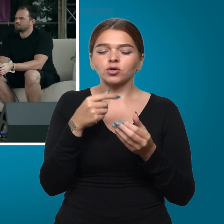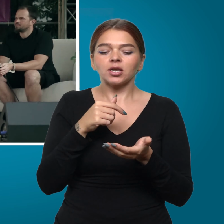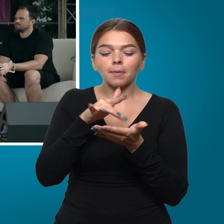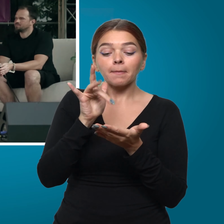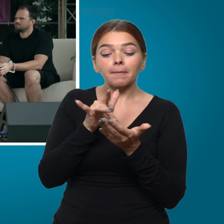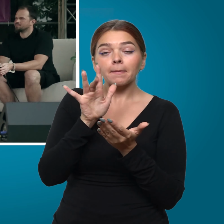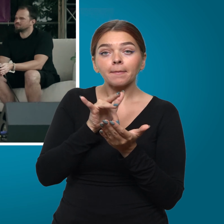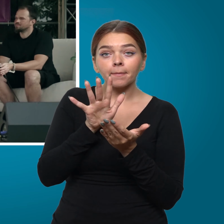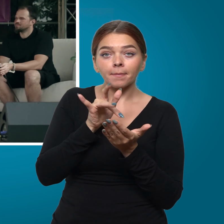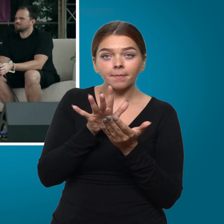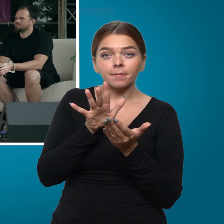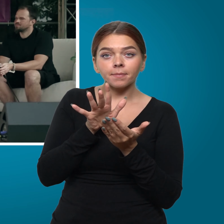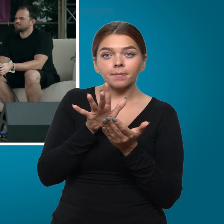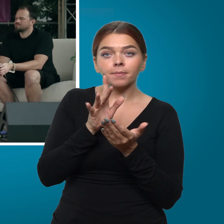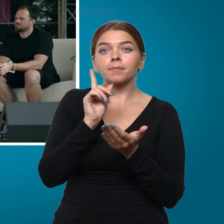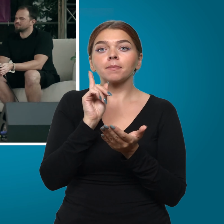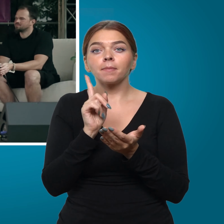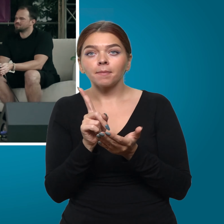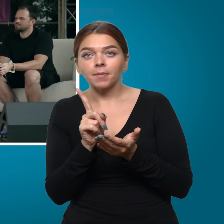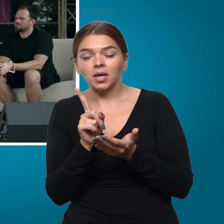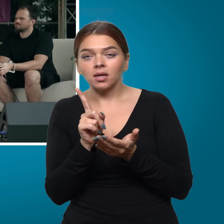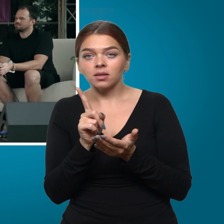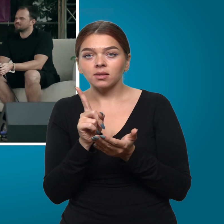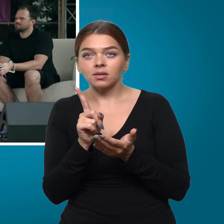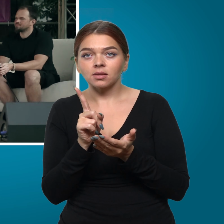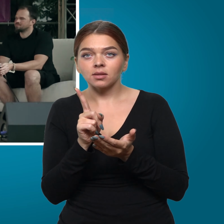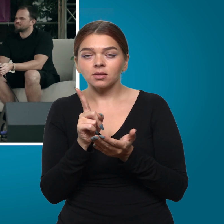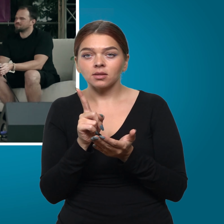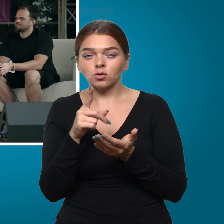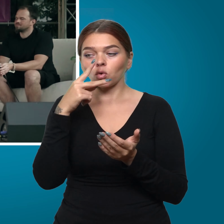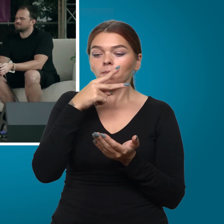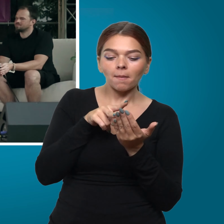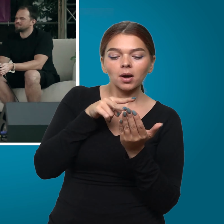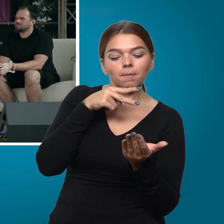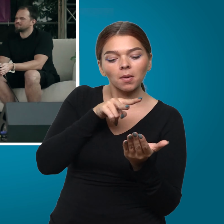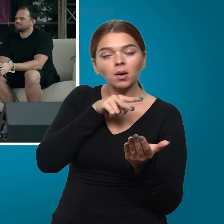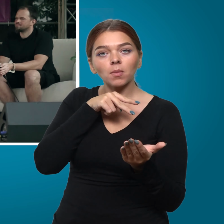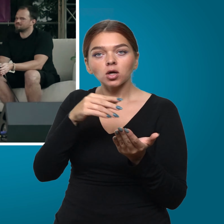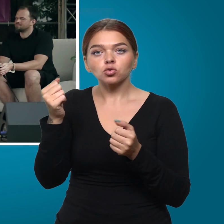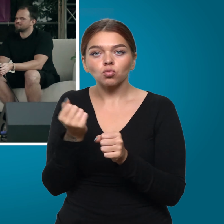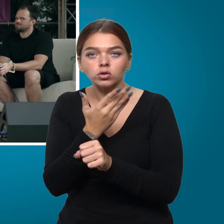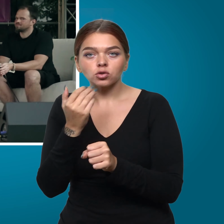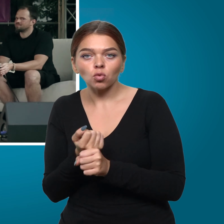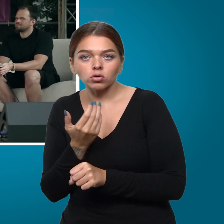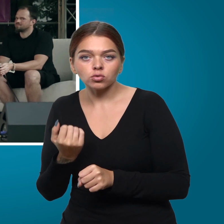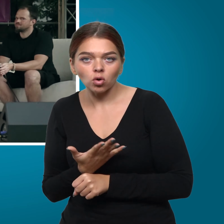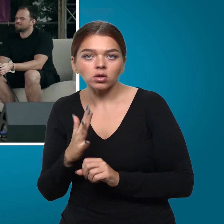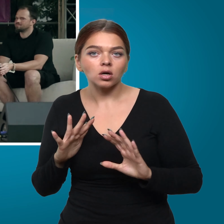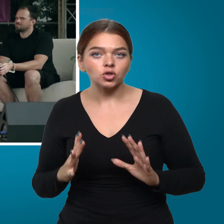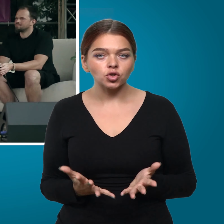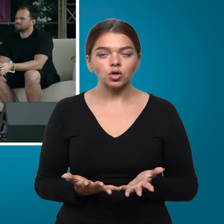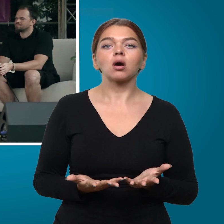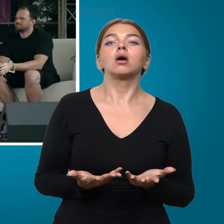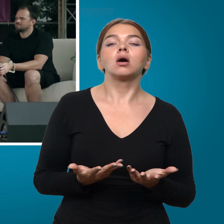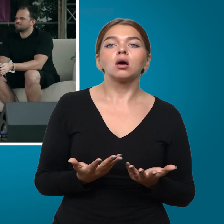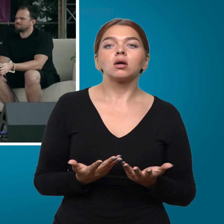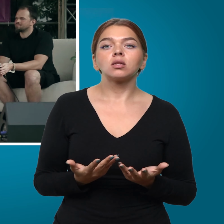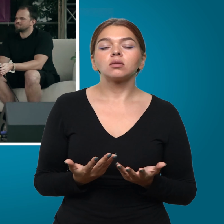ir skrolina, bet mes... Jisai jau ir tą pamato, ir aną pamato, ir tą išmosto, o čia kažkoks